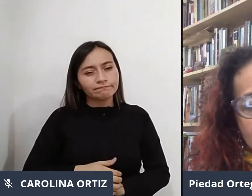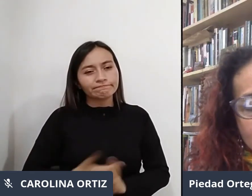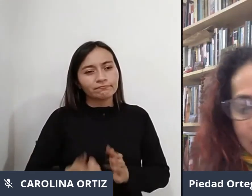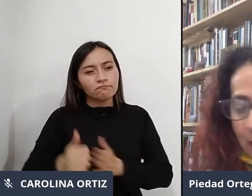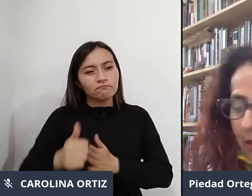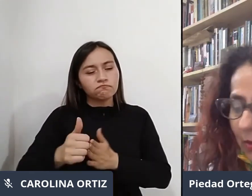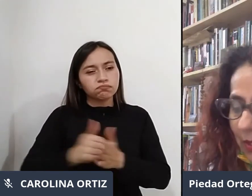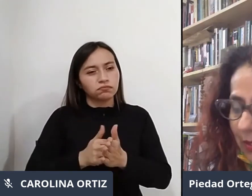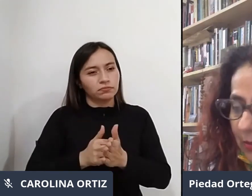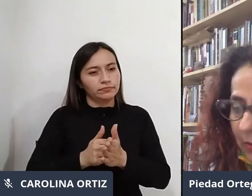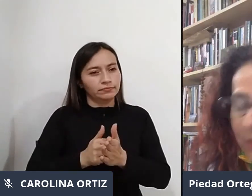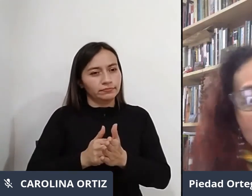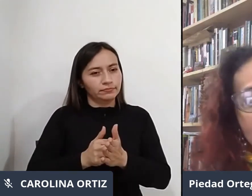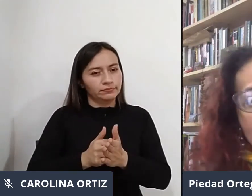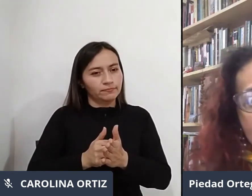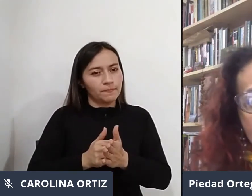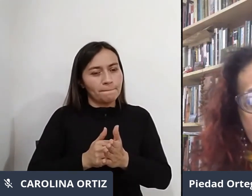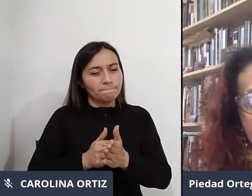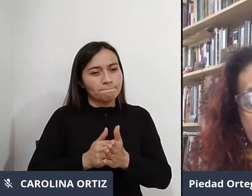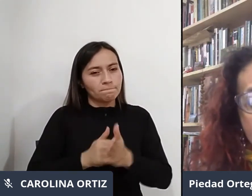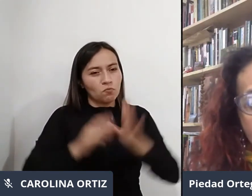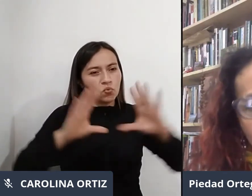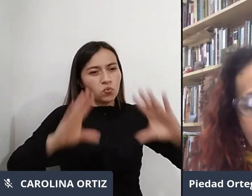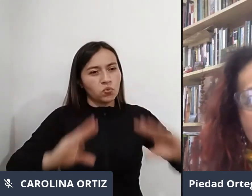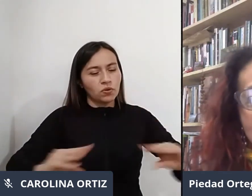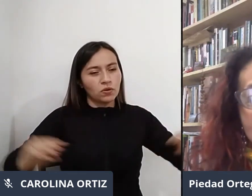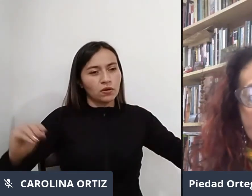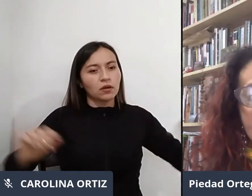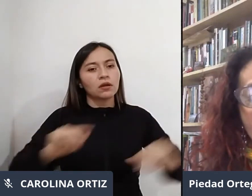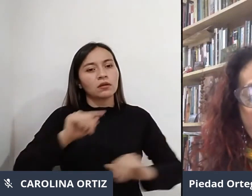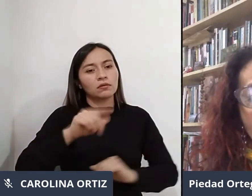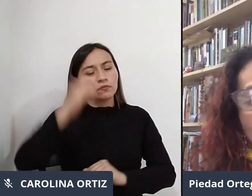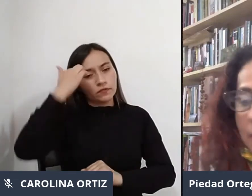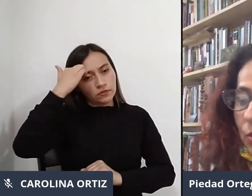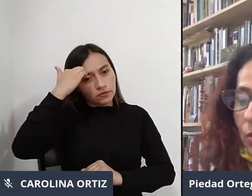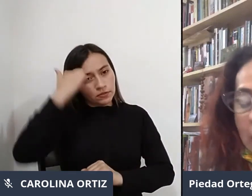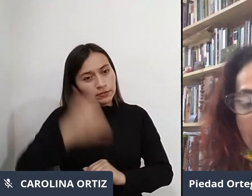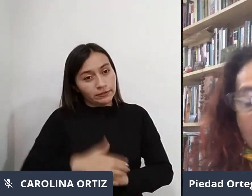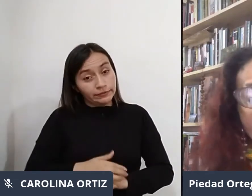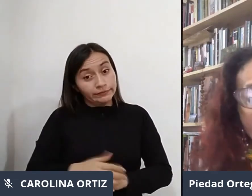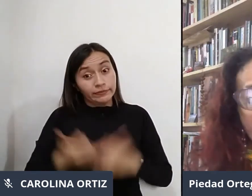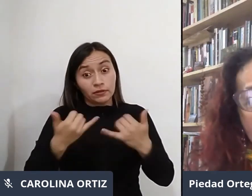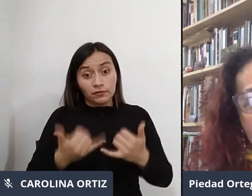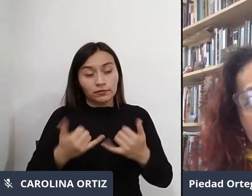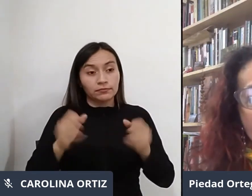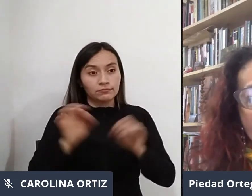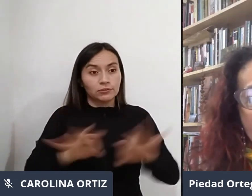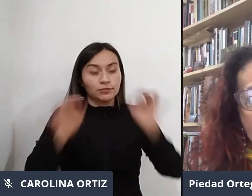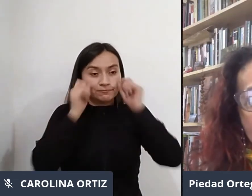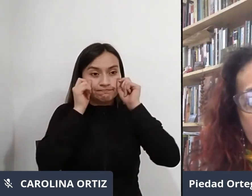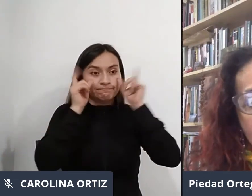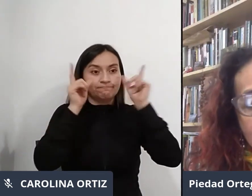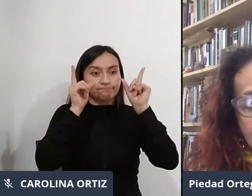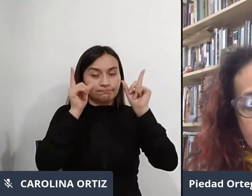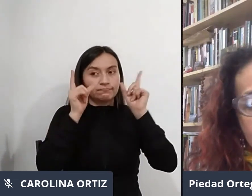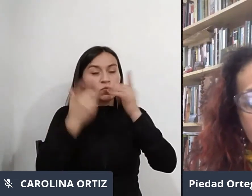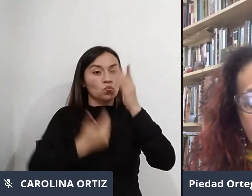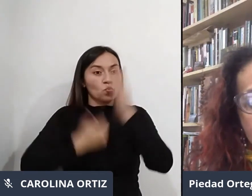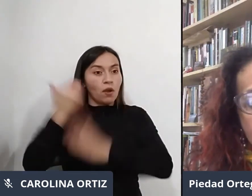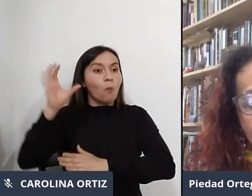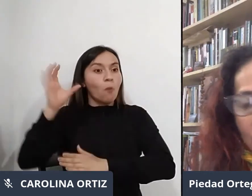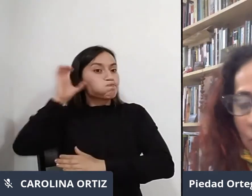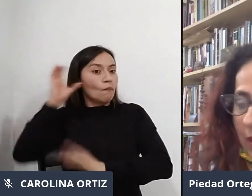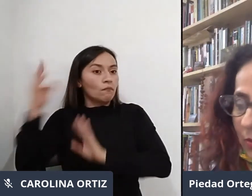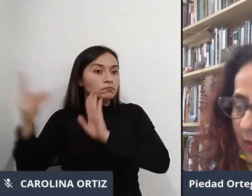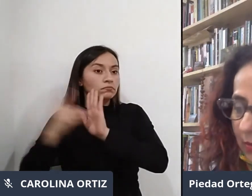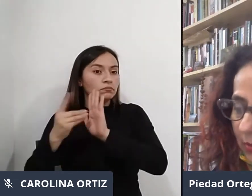de la maestra. Y creo que aquí vamos a tener que estar muy alertas a propósito de un nuevo decreto que ya está en marcha en el